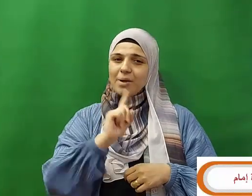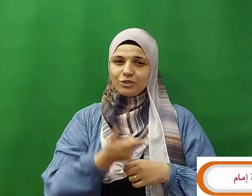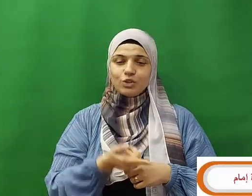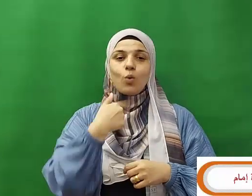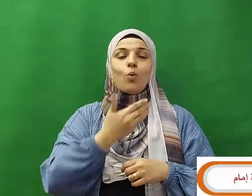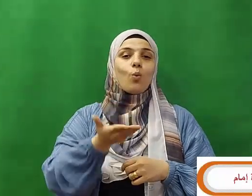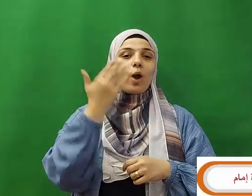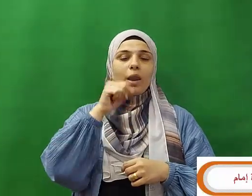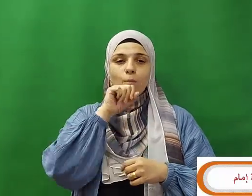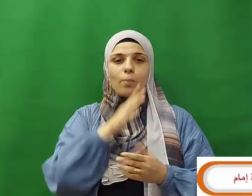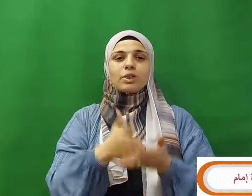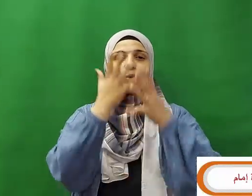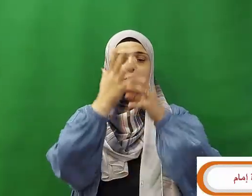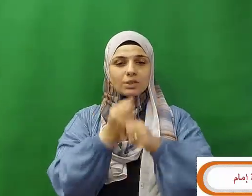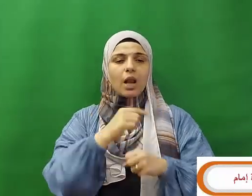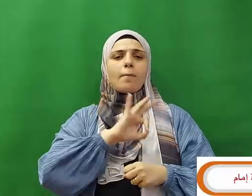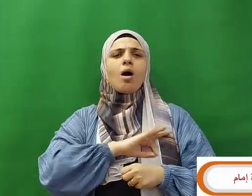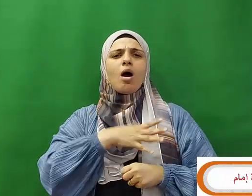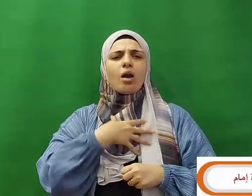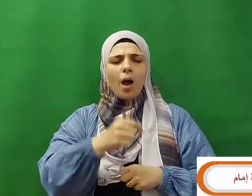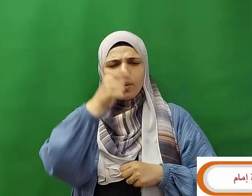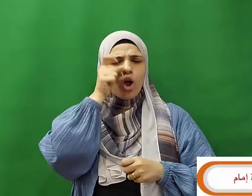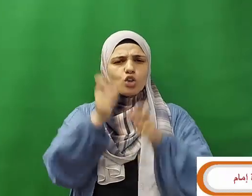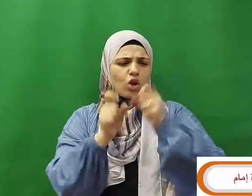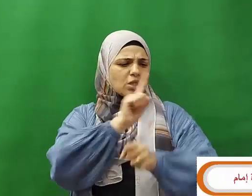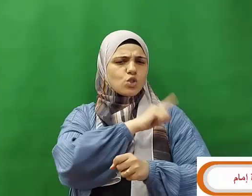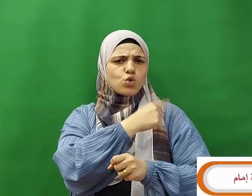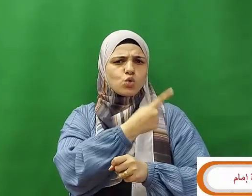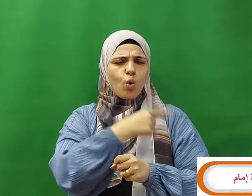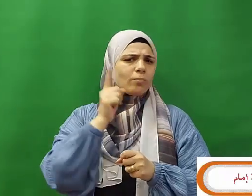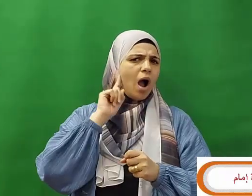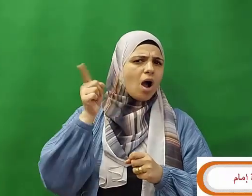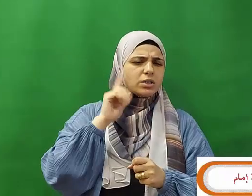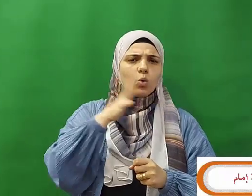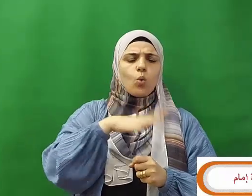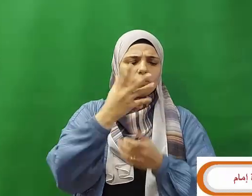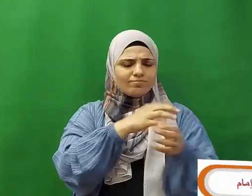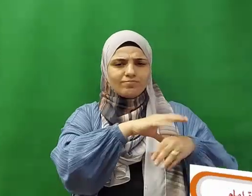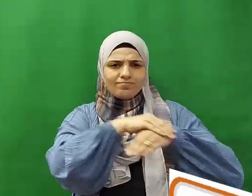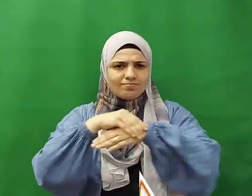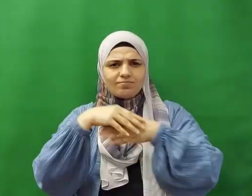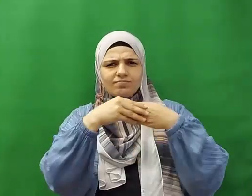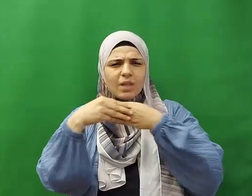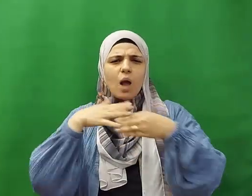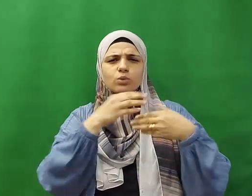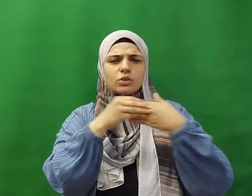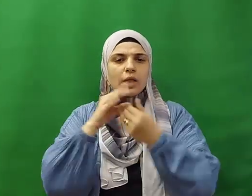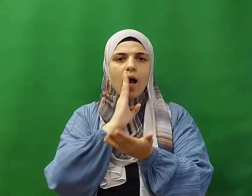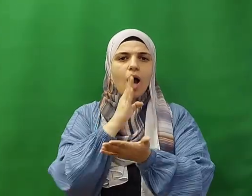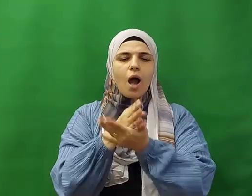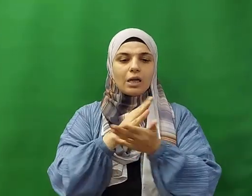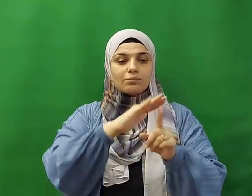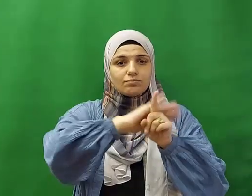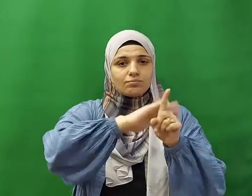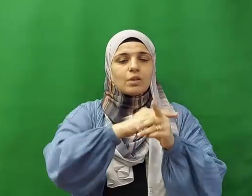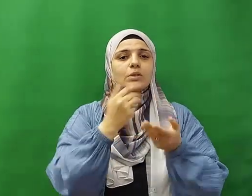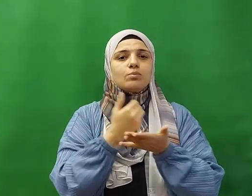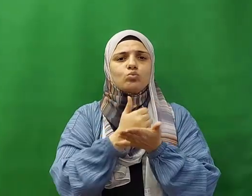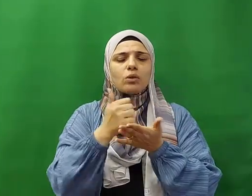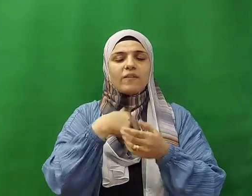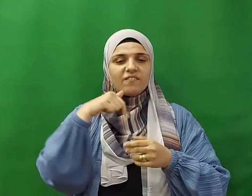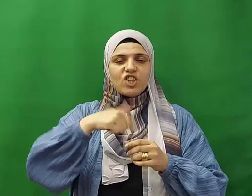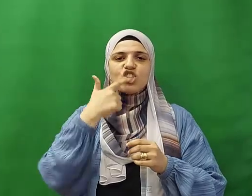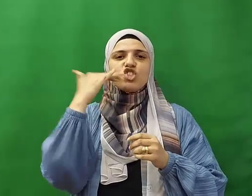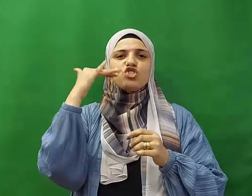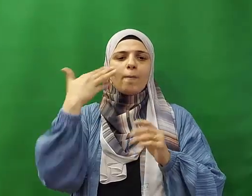نبينا صلى الله عليه وسلم رحيما بالمذنبين والعصاة، يأخذ بأيديهم ويرشدهم إلى الحق.